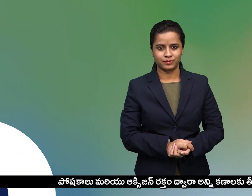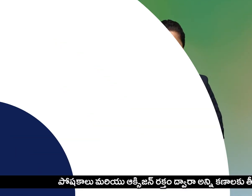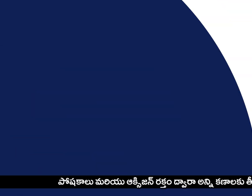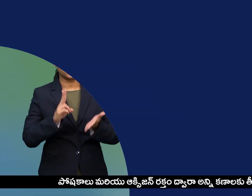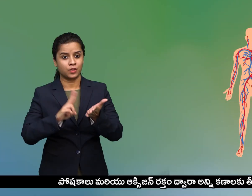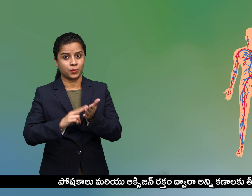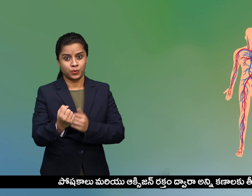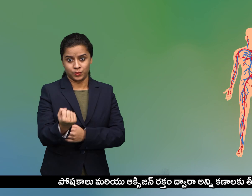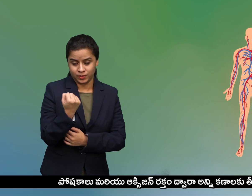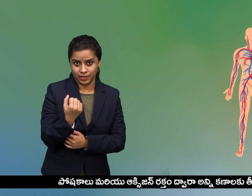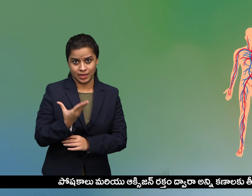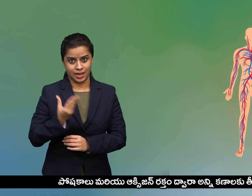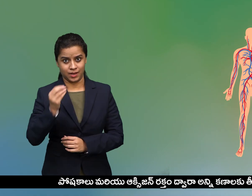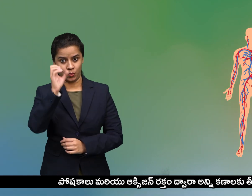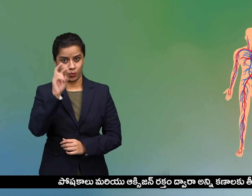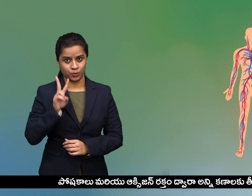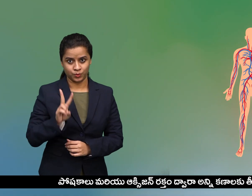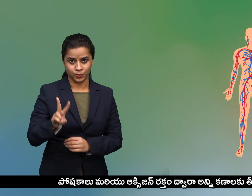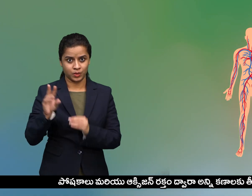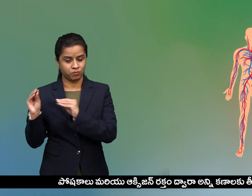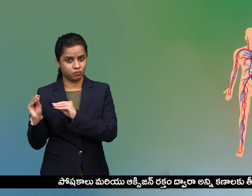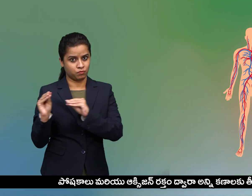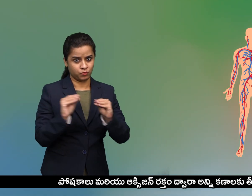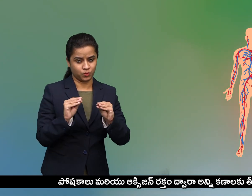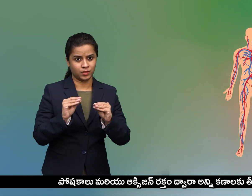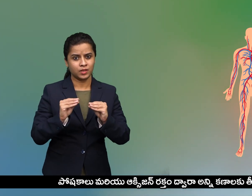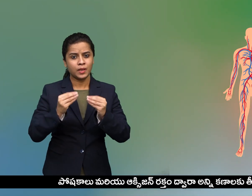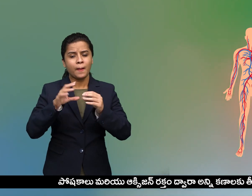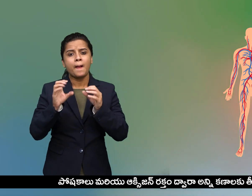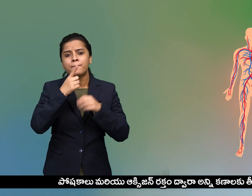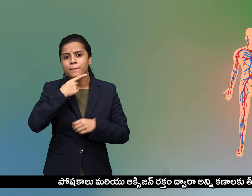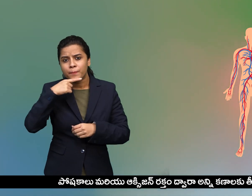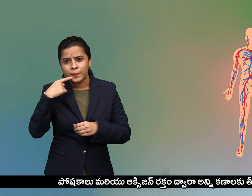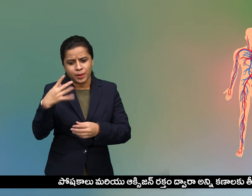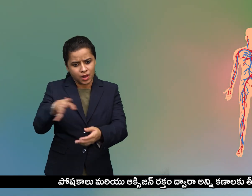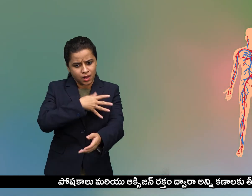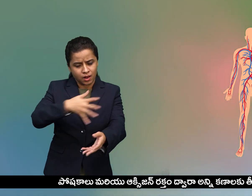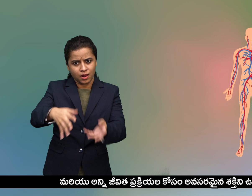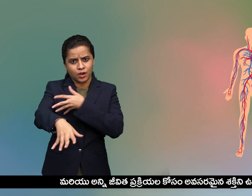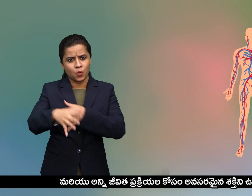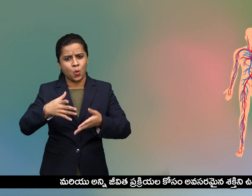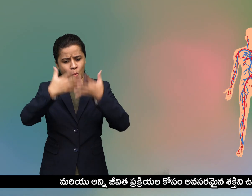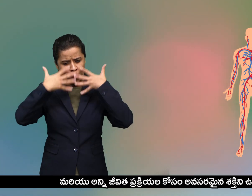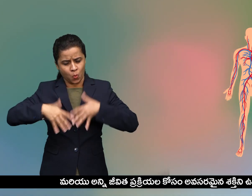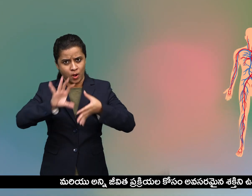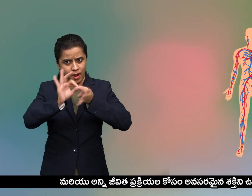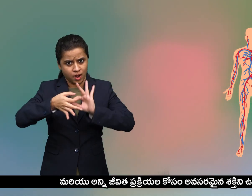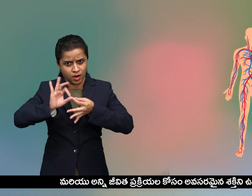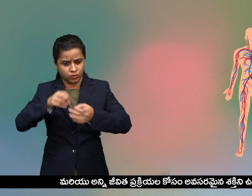పోషకాలు మరియు ఆక్సిజన్ రక్తం ద్వారా అన్ని కణాలకు తీసుకువెళతాయి మరియు అన్ని జీవిత